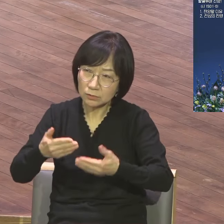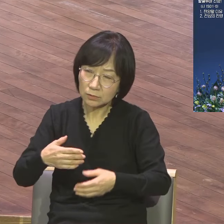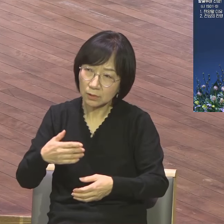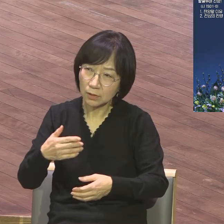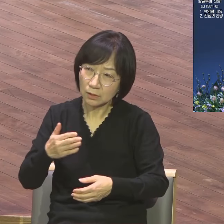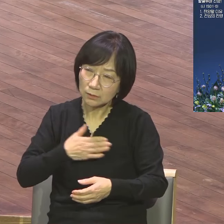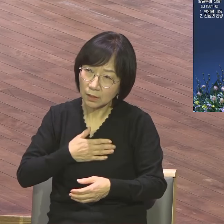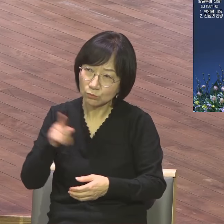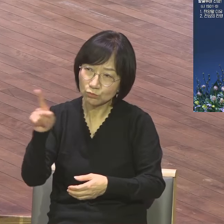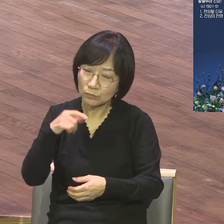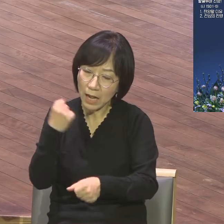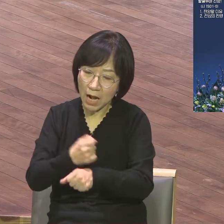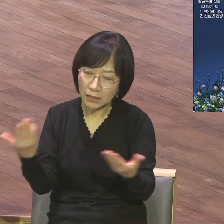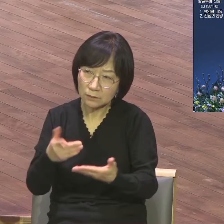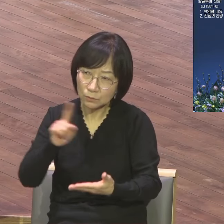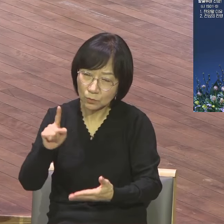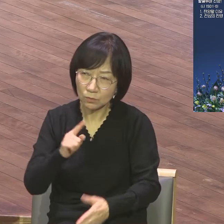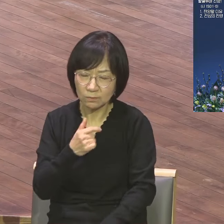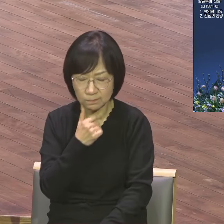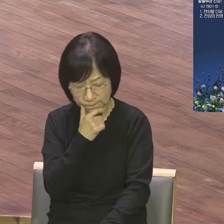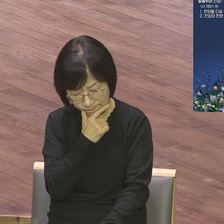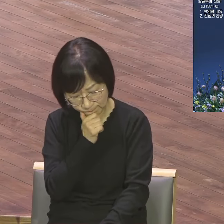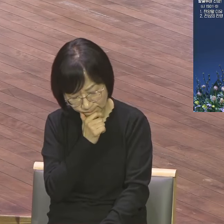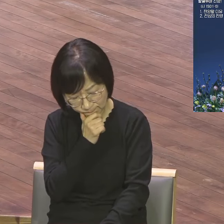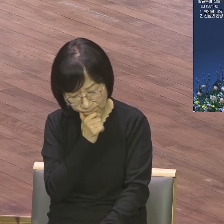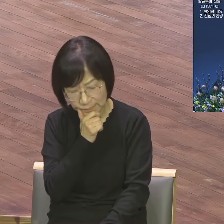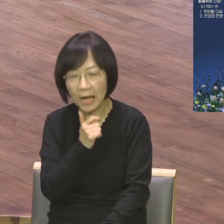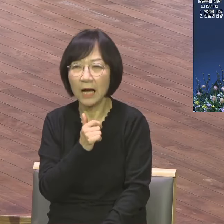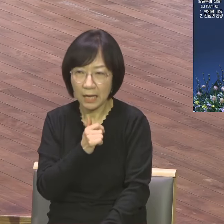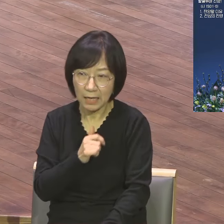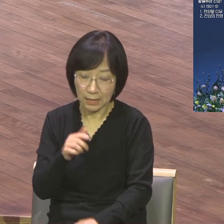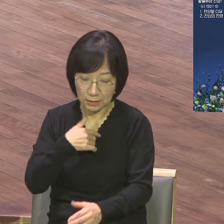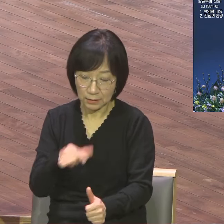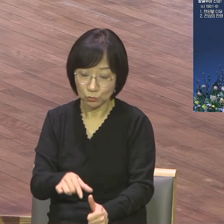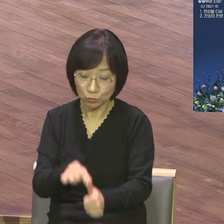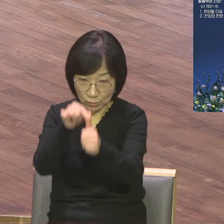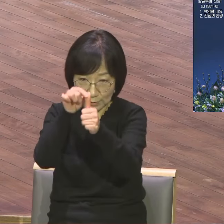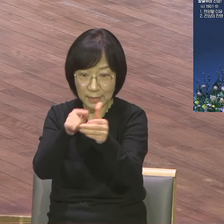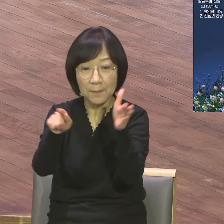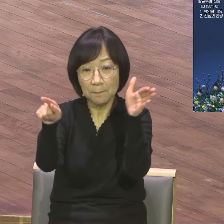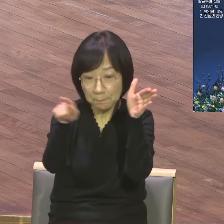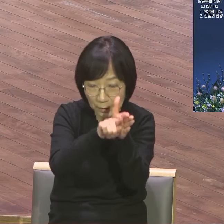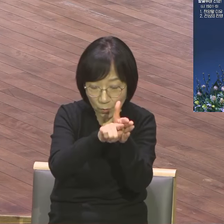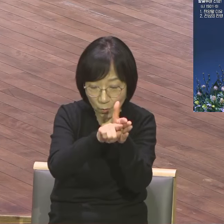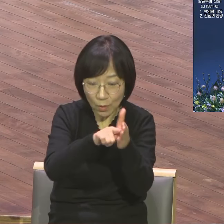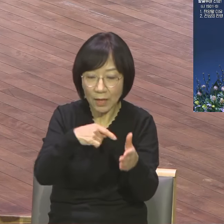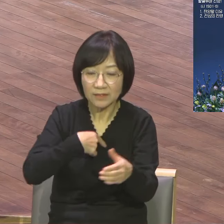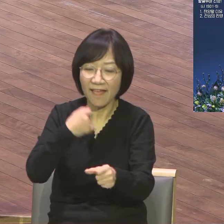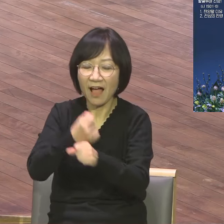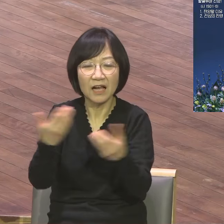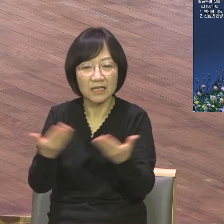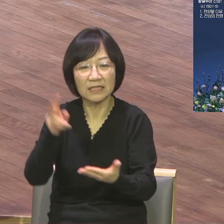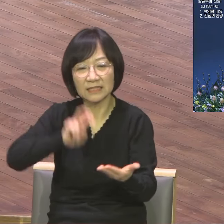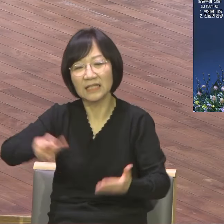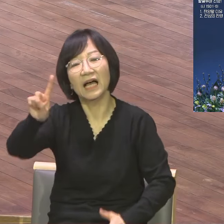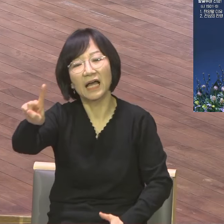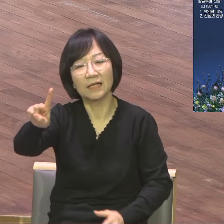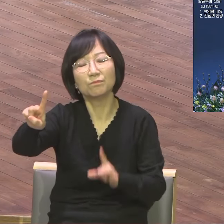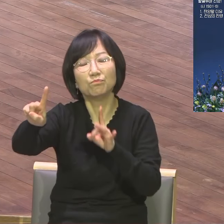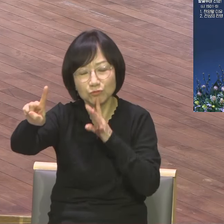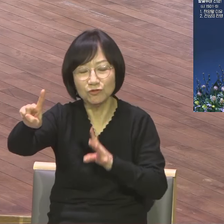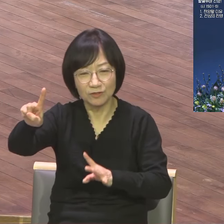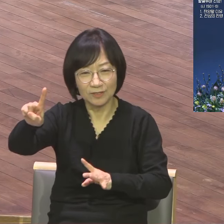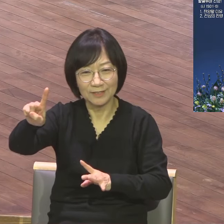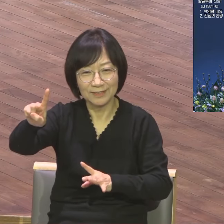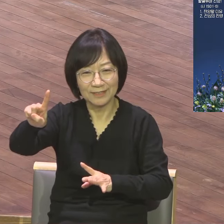되었다. 나는 그냥 이 사실을 받아들이고 찬양할 것밖에 없음을 알았다. 나의 신앙생활은